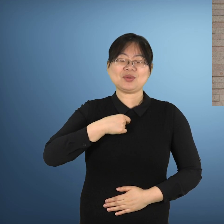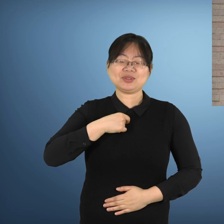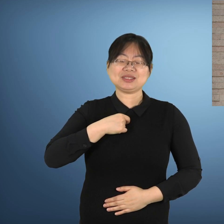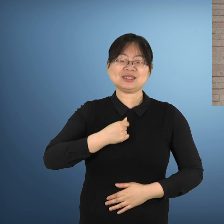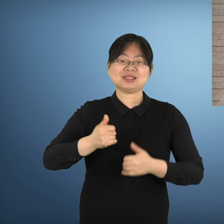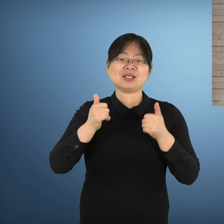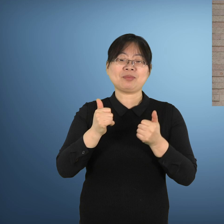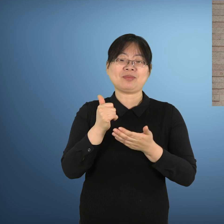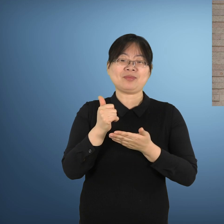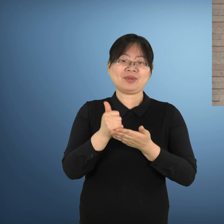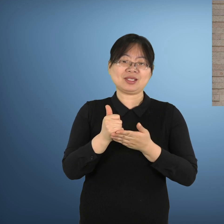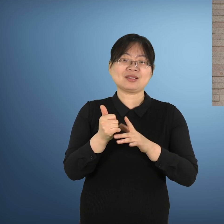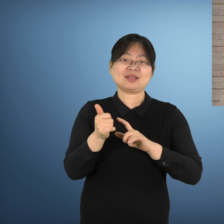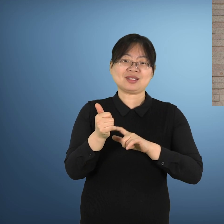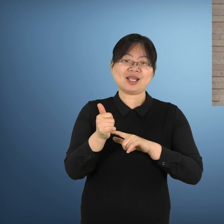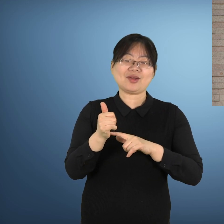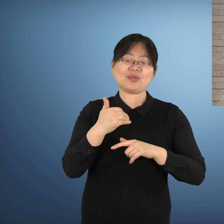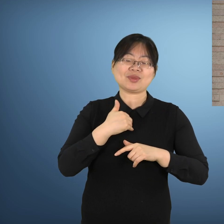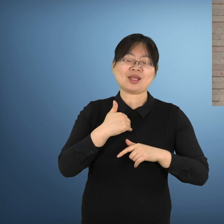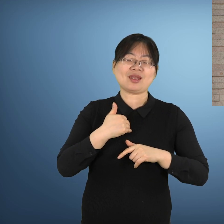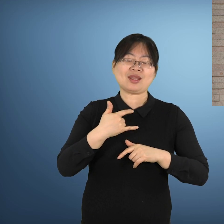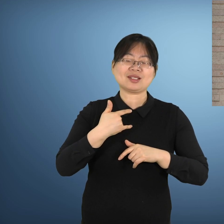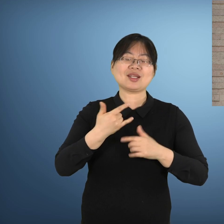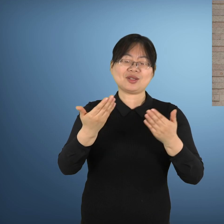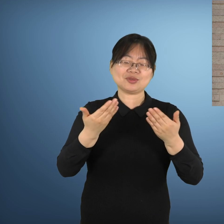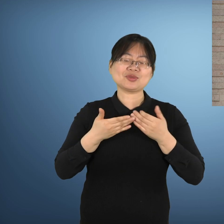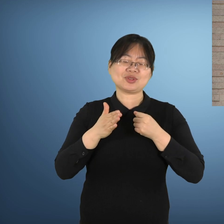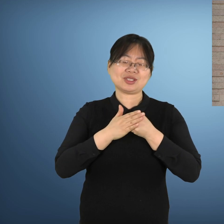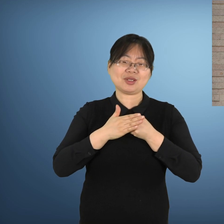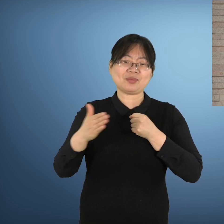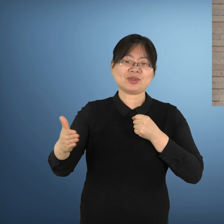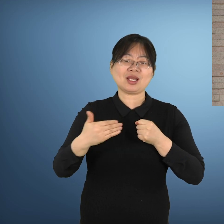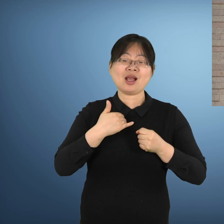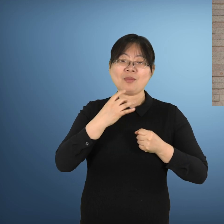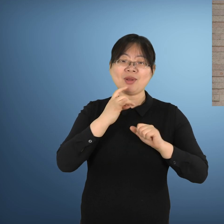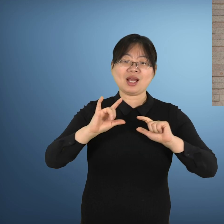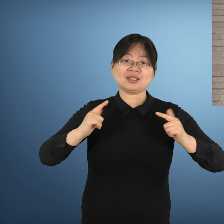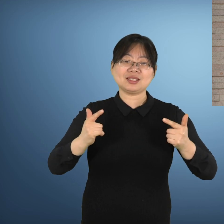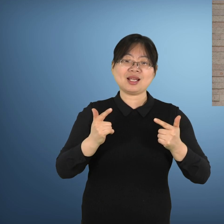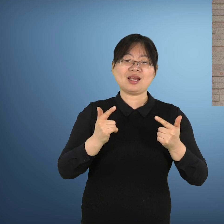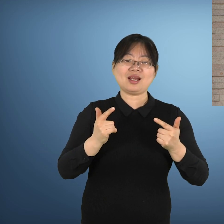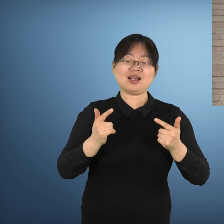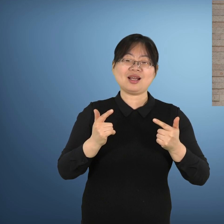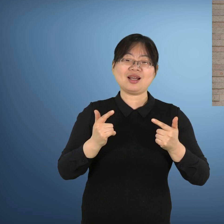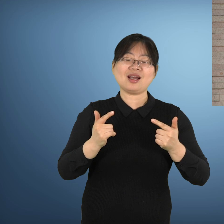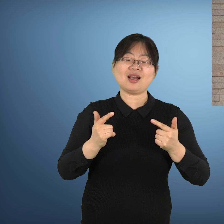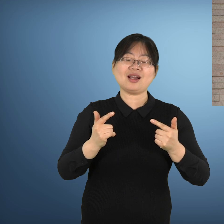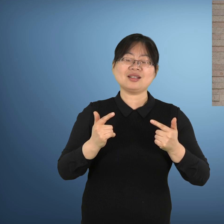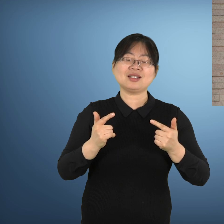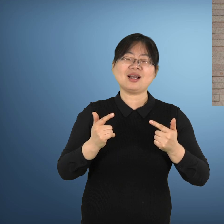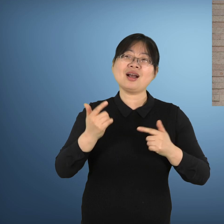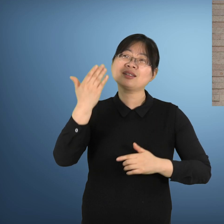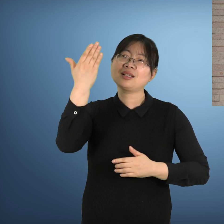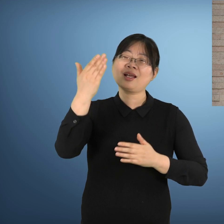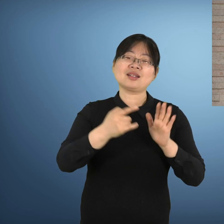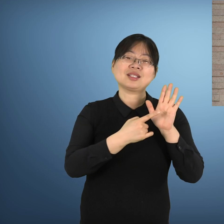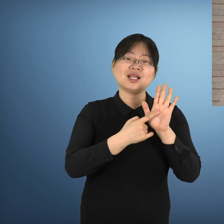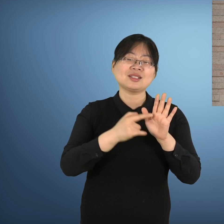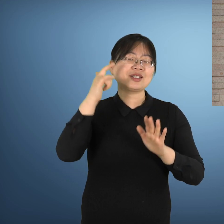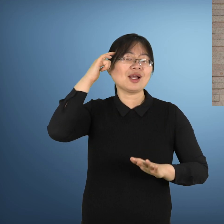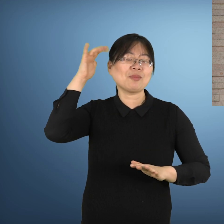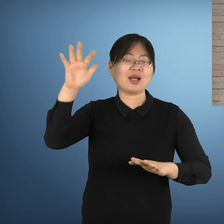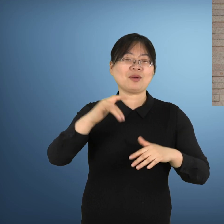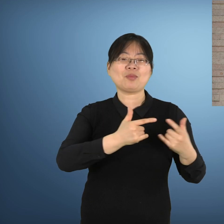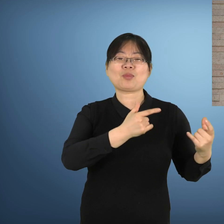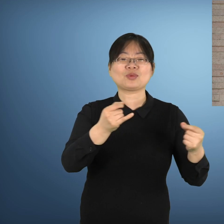의로우신 재판장이 내게 주실 것이니 내게만 아니라 그의 나타나심을 사모하는 모든